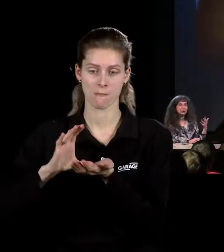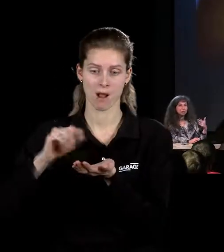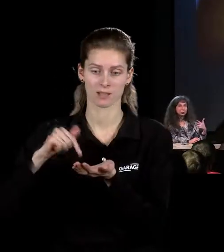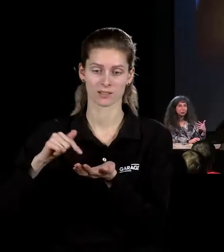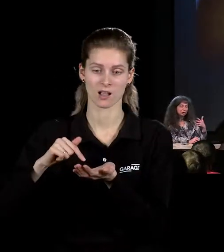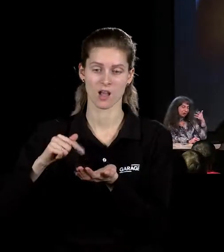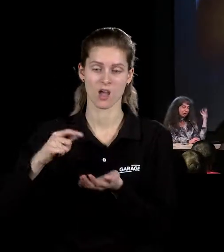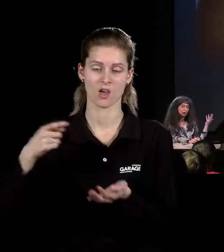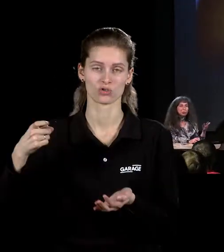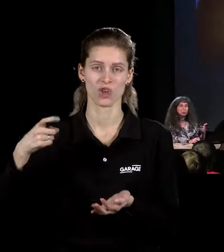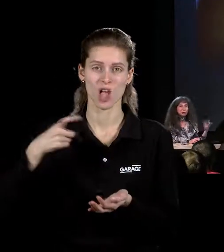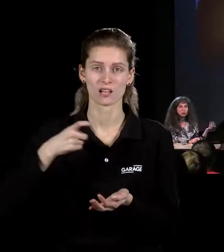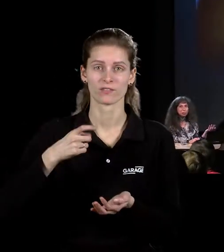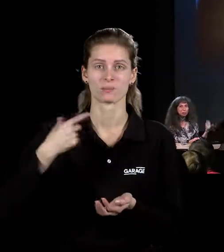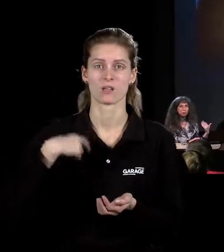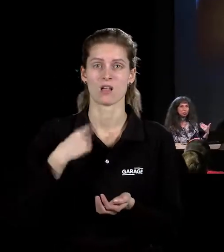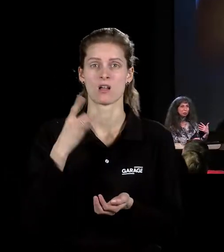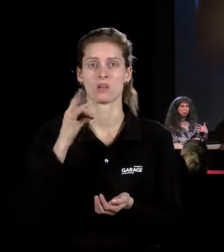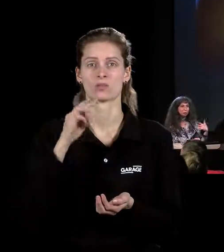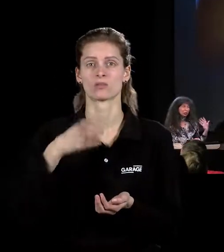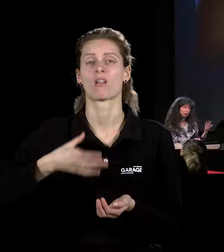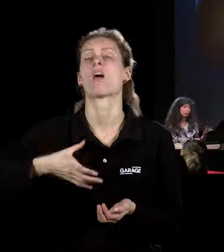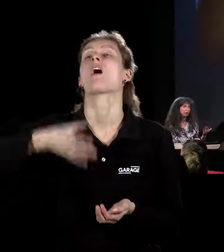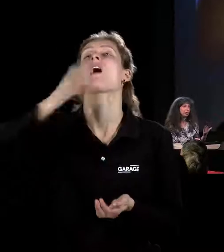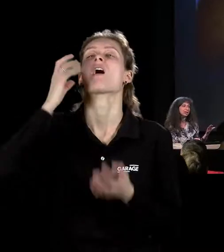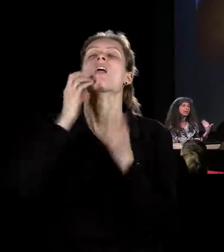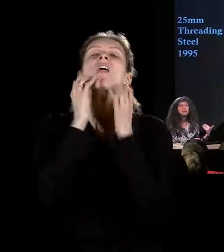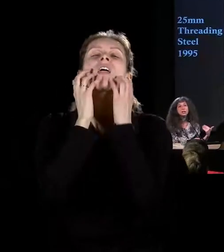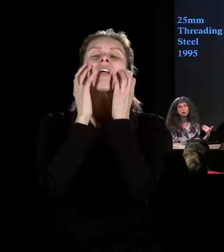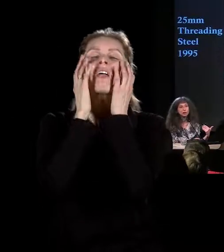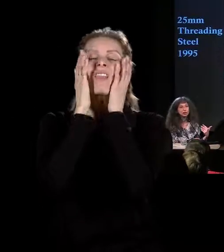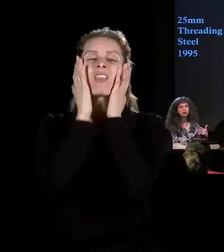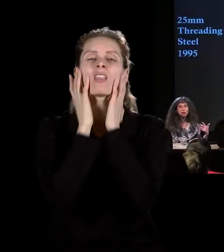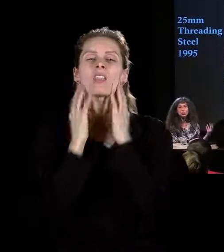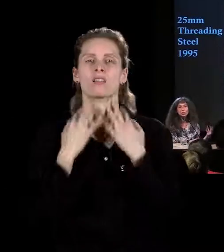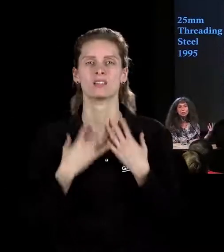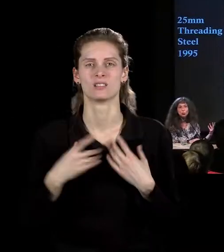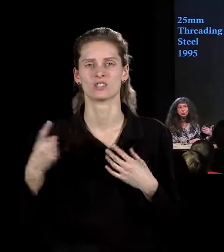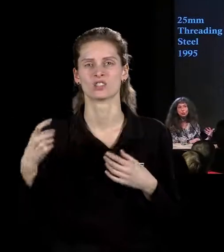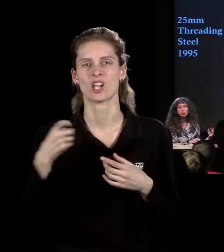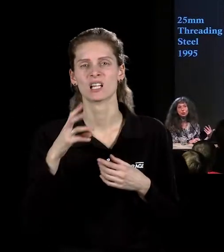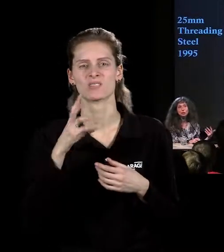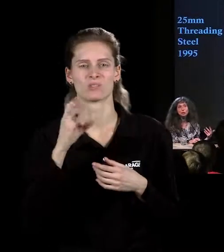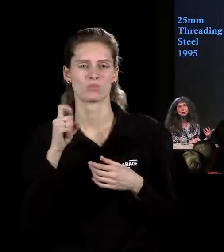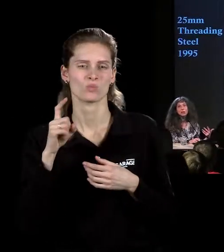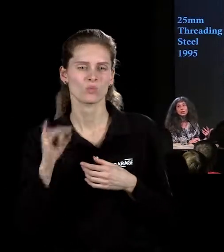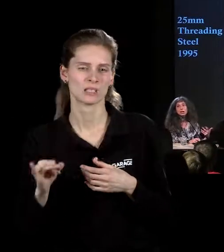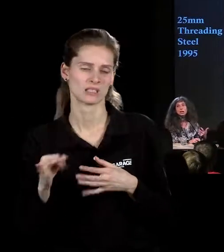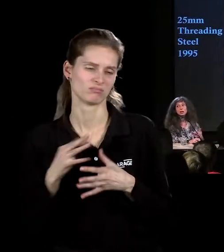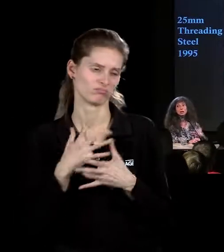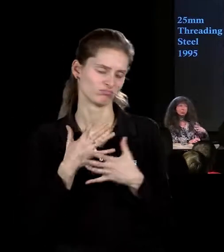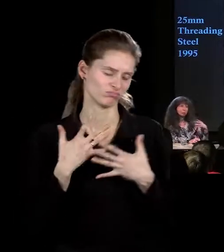он вывалил себе в рот, эти черви, которые ползали по его лицу, он, тоже вот это тактильное ощущение этих червей, мух, которые он